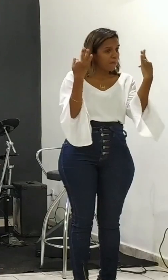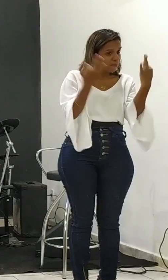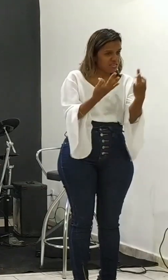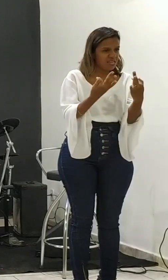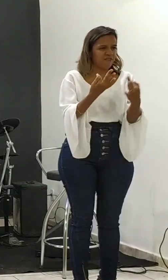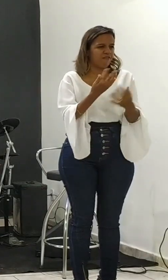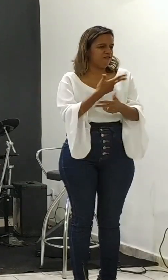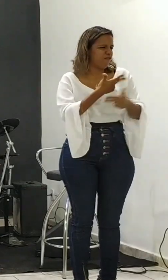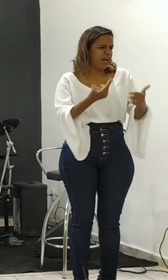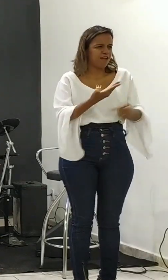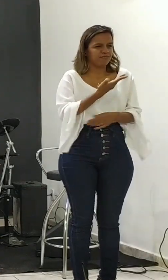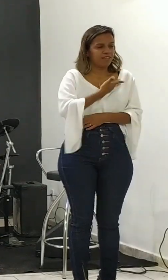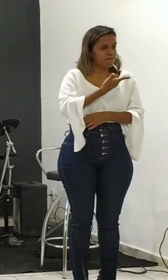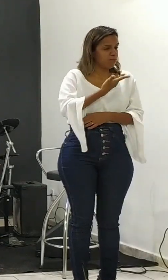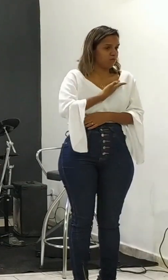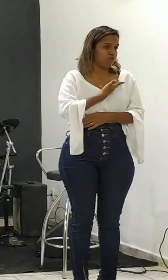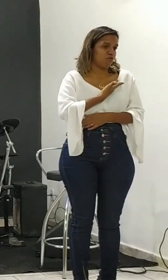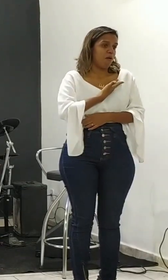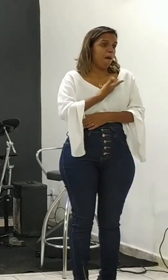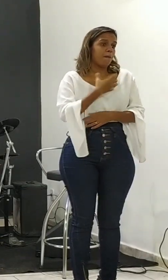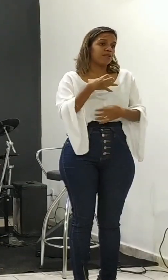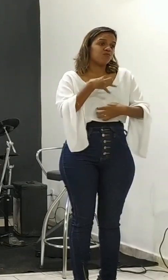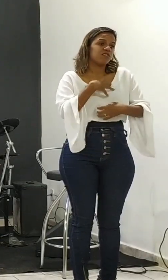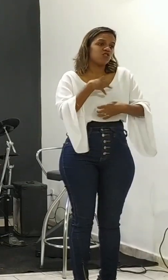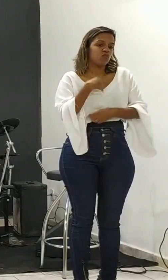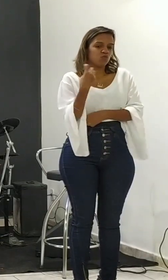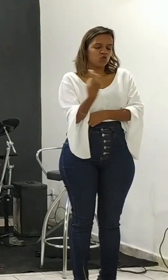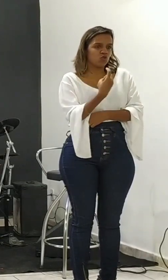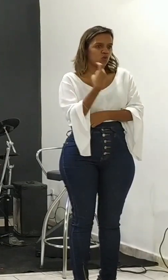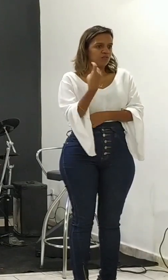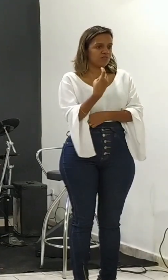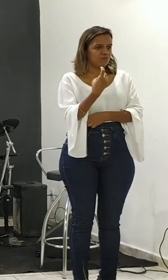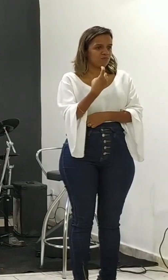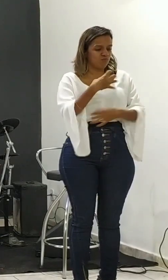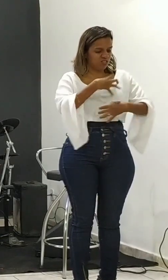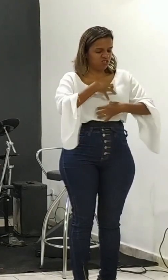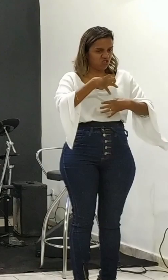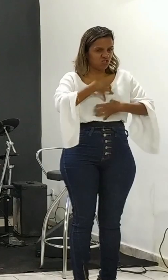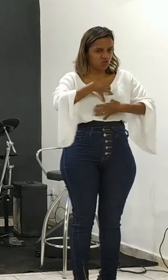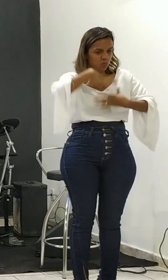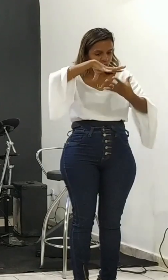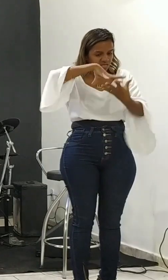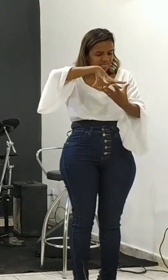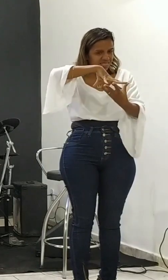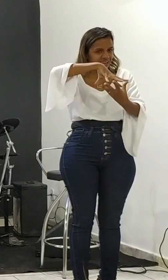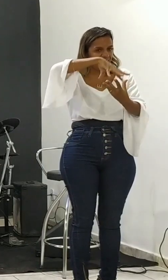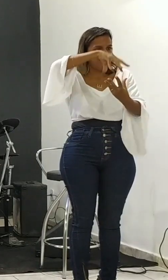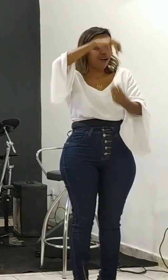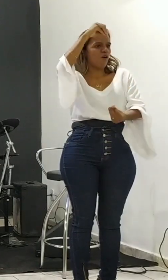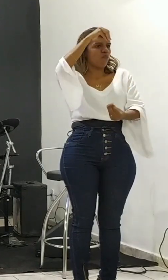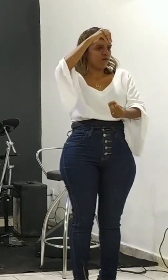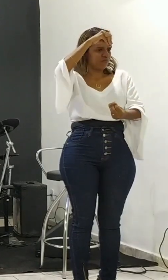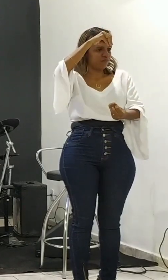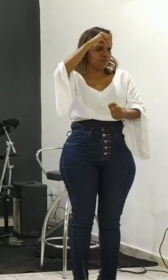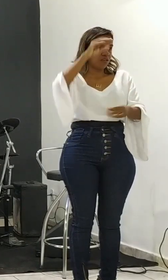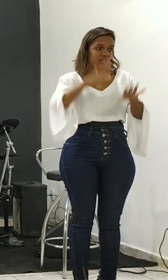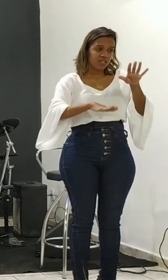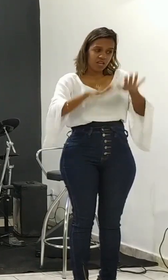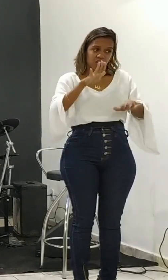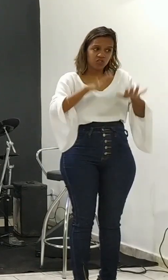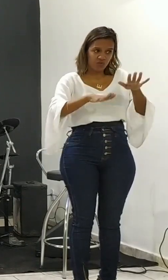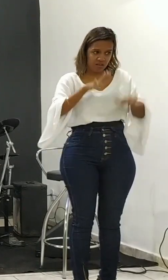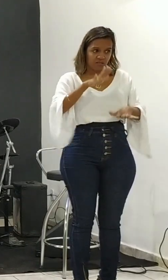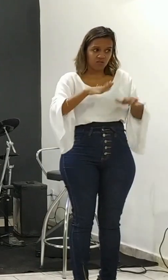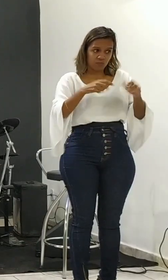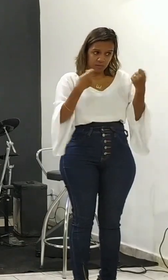solidão é uma ferida que ela está na alma. E muitas das vezes é necessário